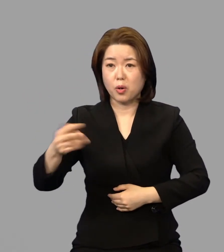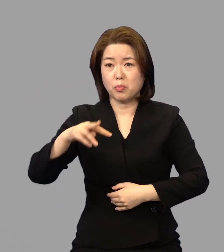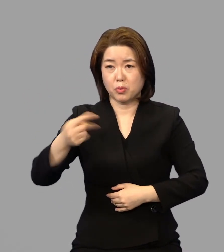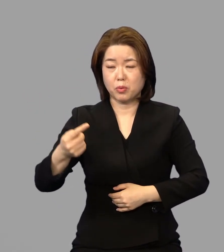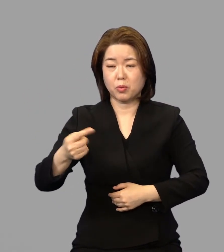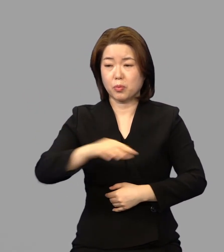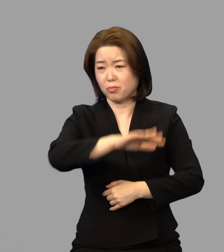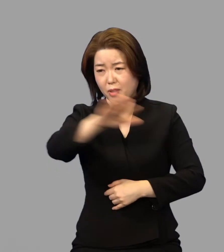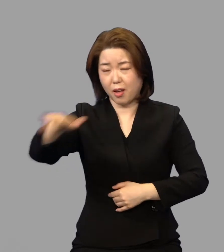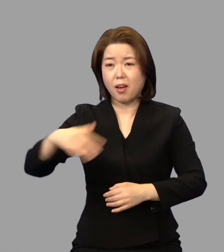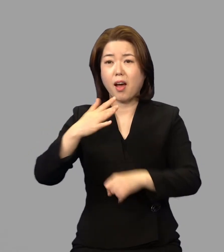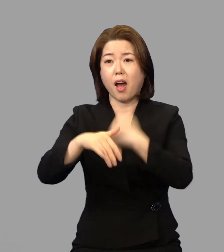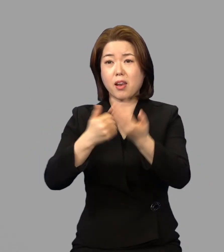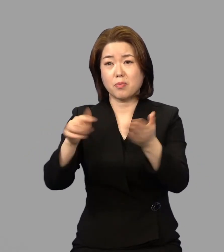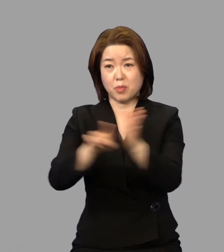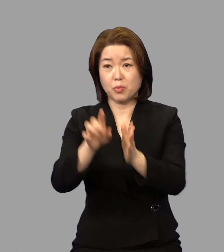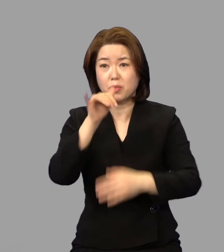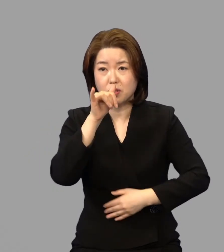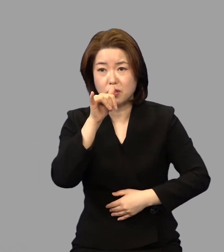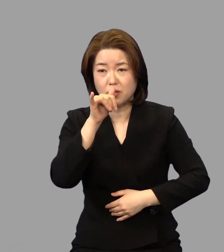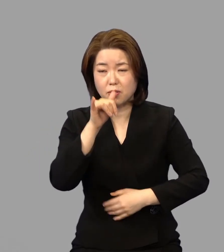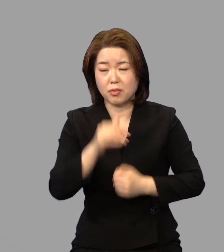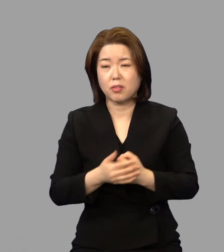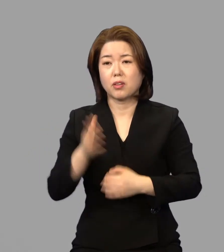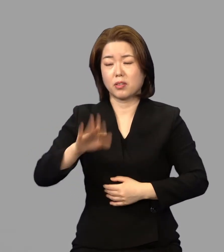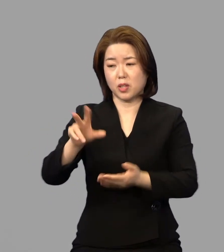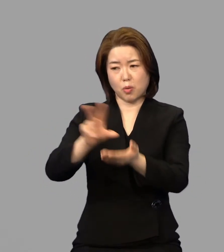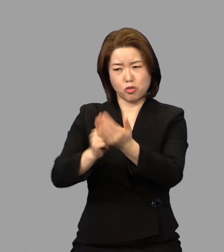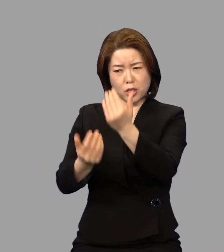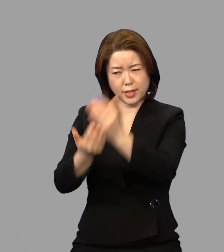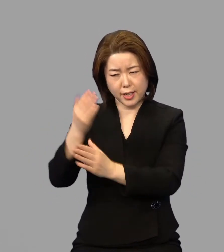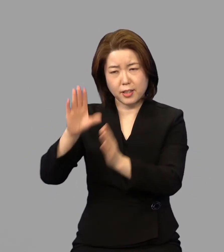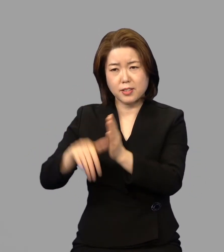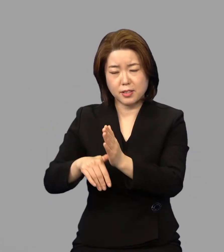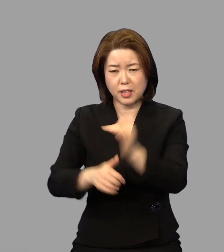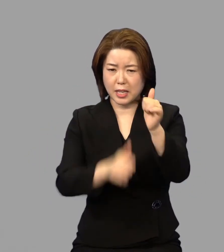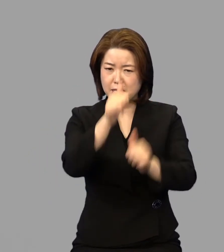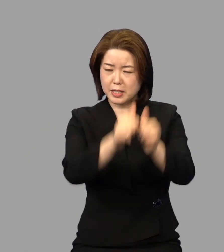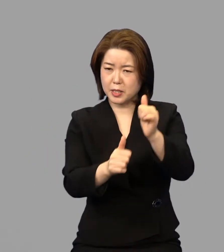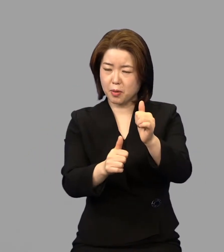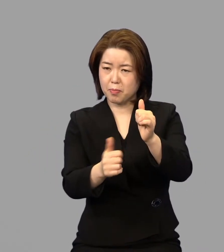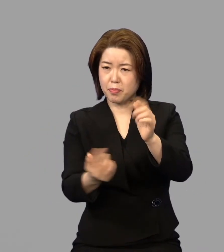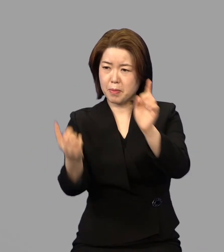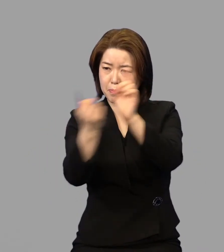하나님 믿으시잖아요. 문제가 생길 때, 시험이 일어날 때,